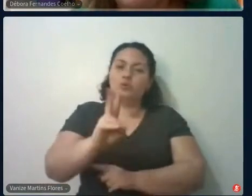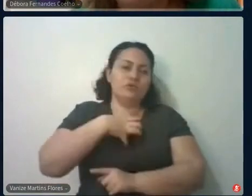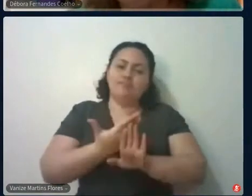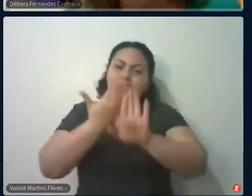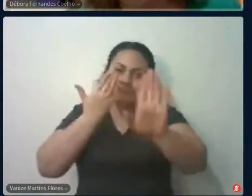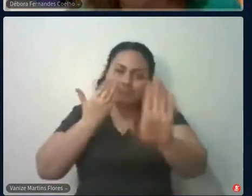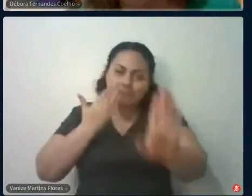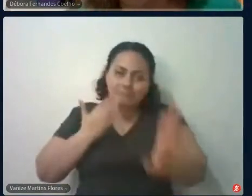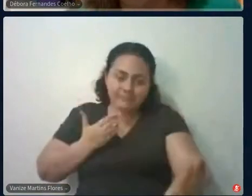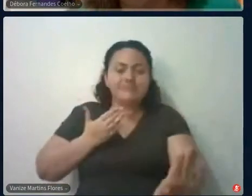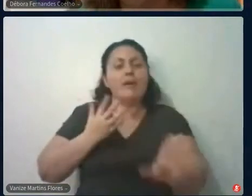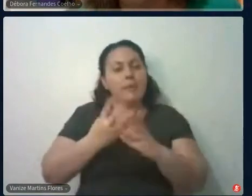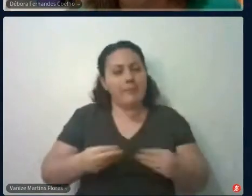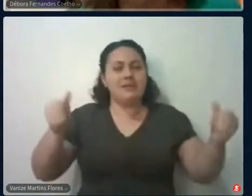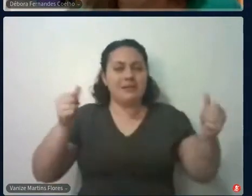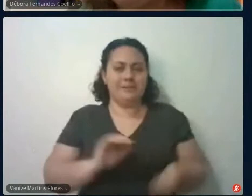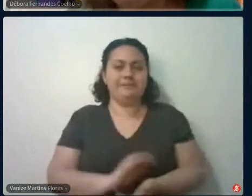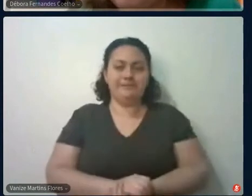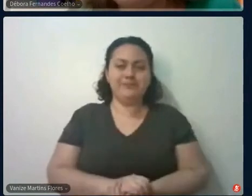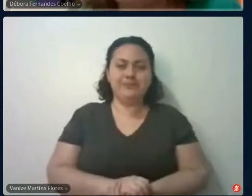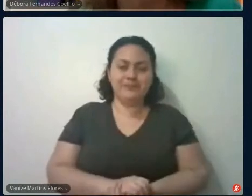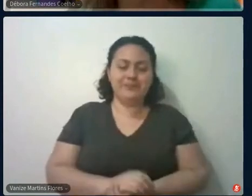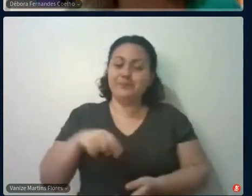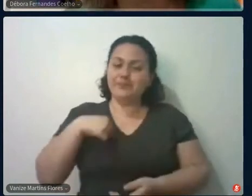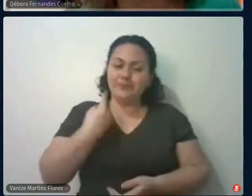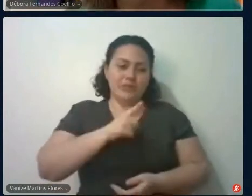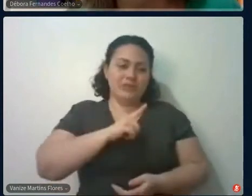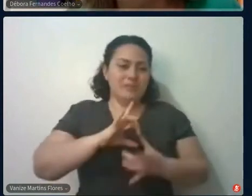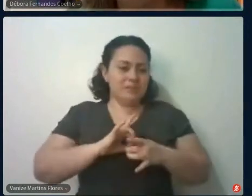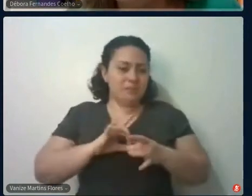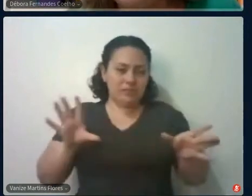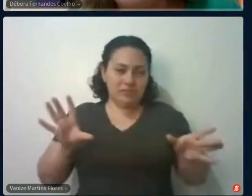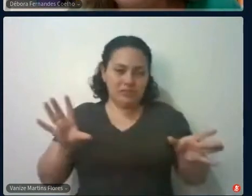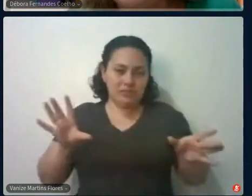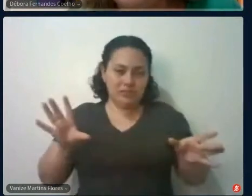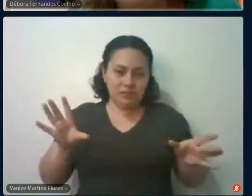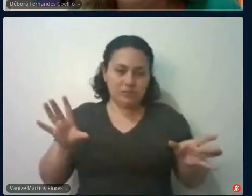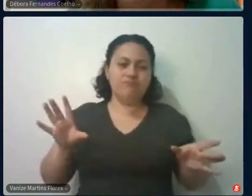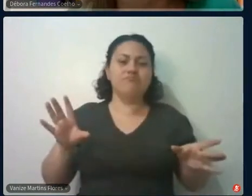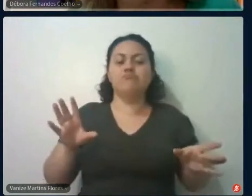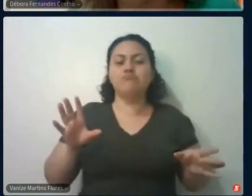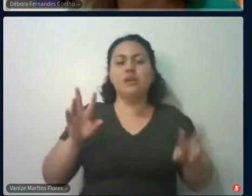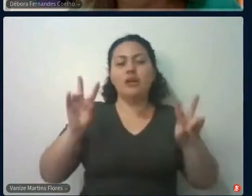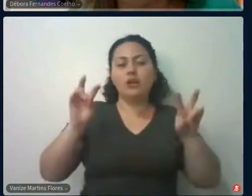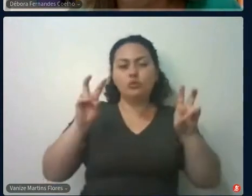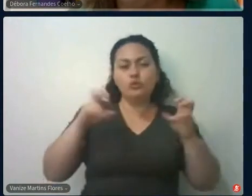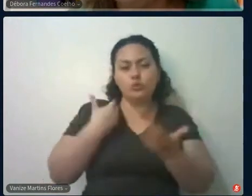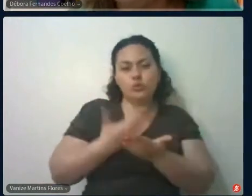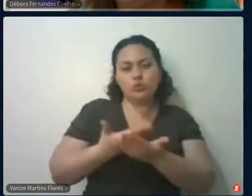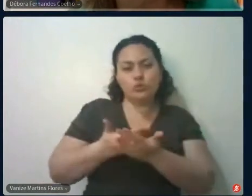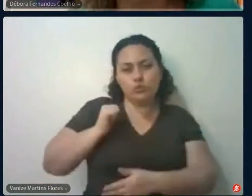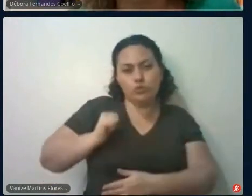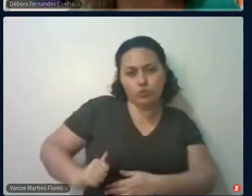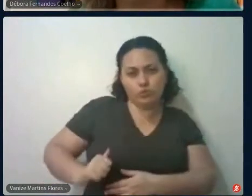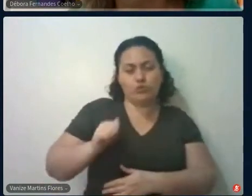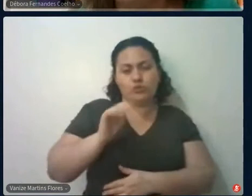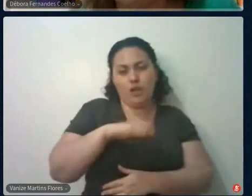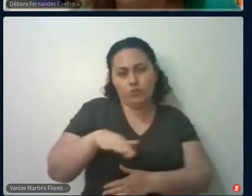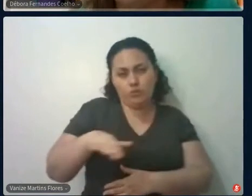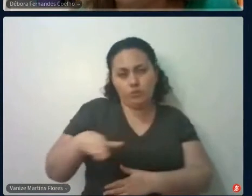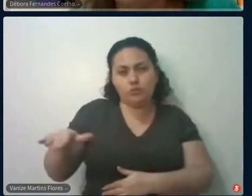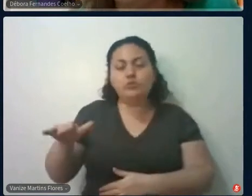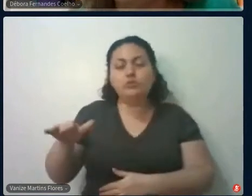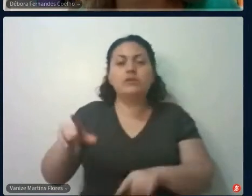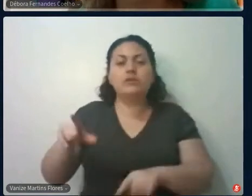passe. Estamos à disposição, assuntos estudantis, né, coordenação de assuntos estudantis, as